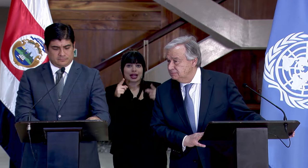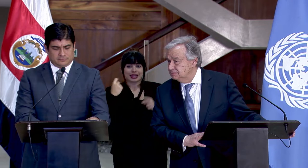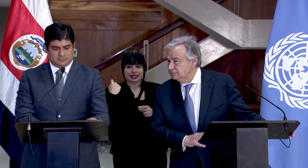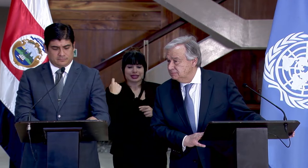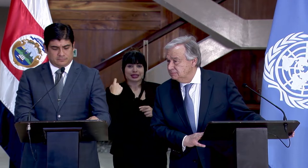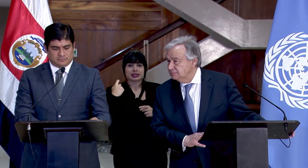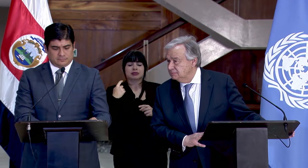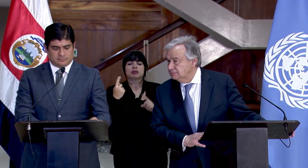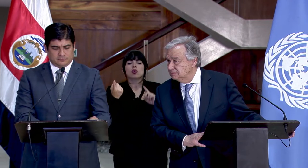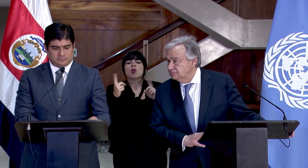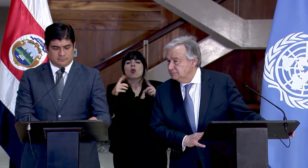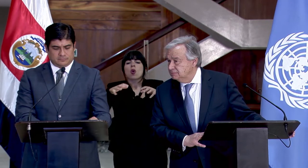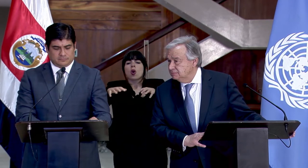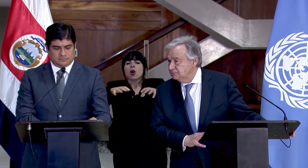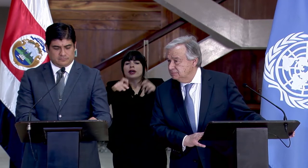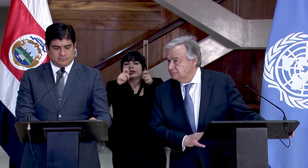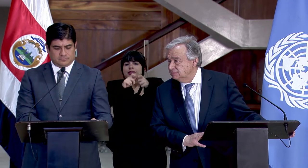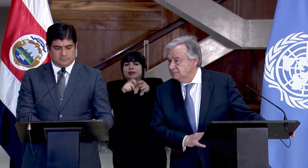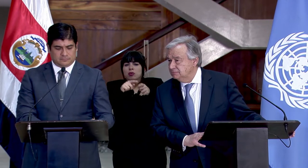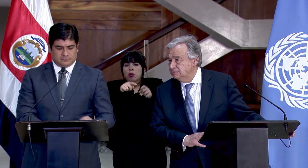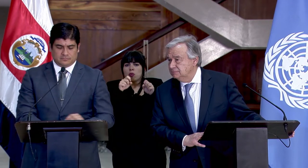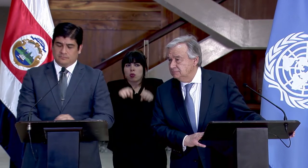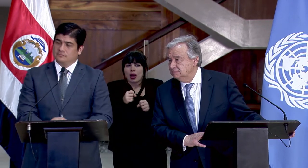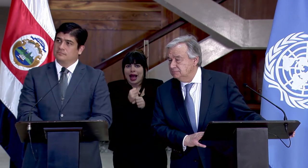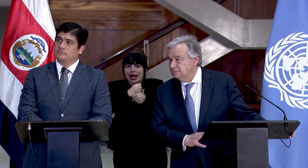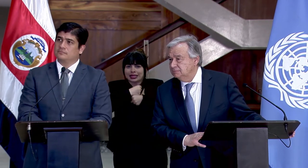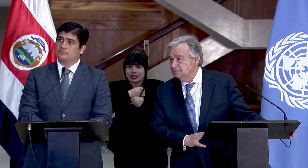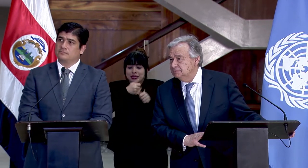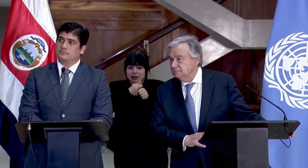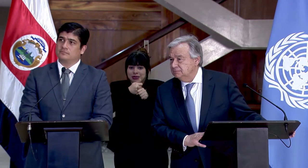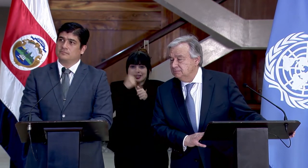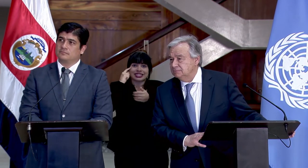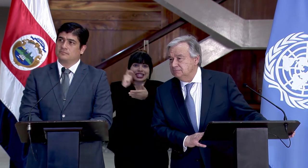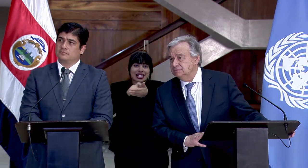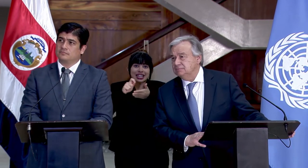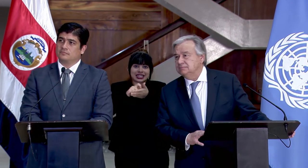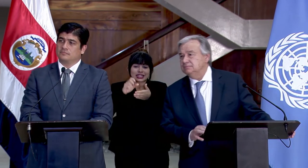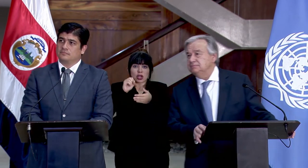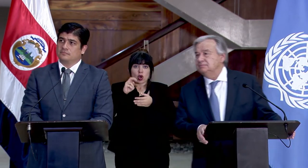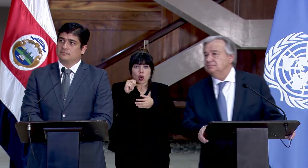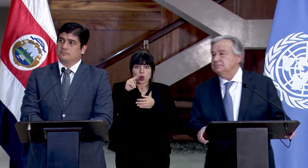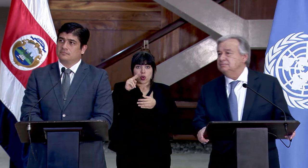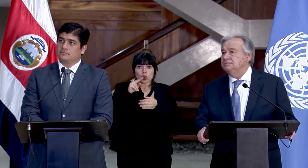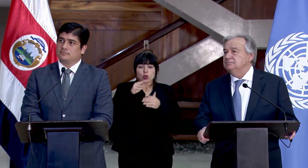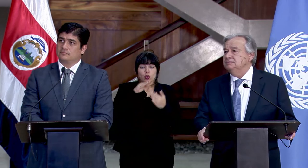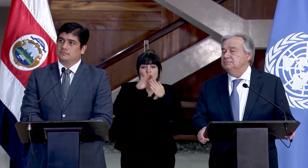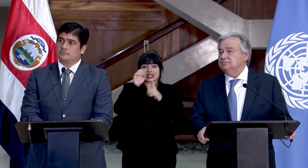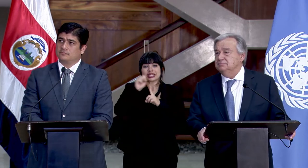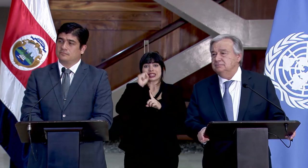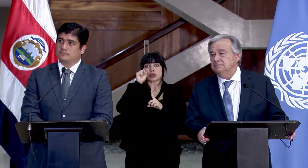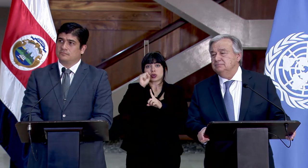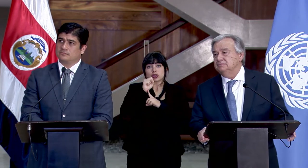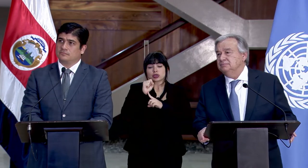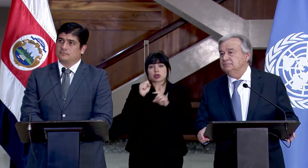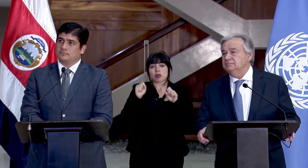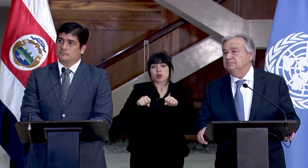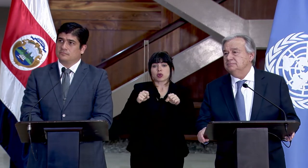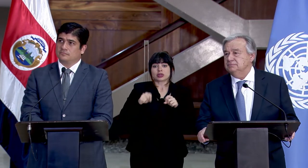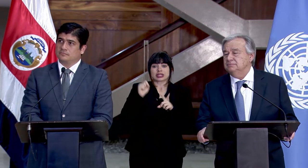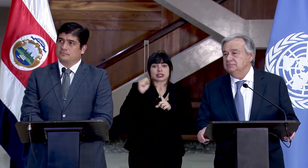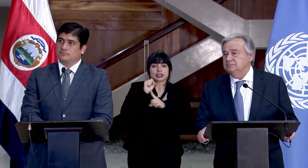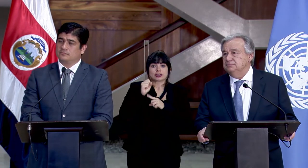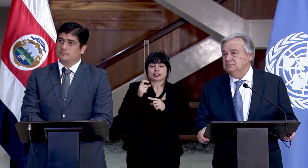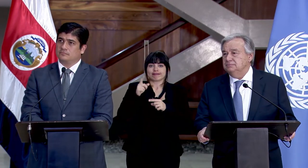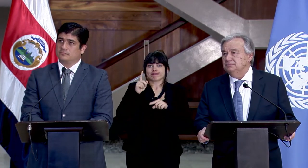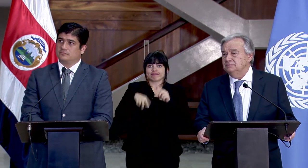momento, ¿qué acciones en concreto se podrían llevar desde la Secretaría de las Naciones Unidas ante una situación que podría llegar a ser tal vez irreversible y en